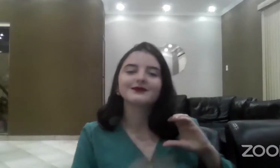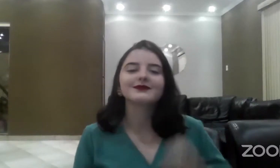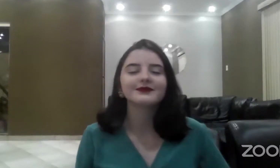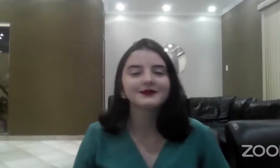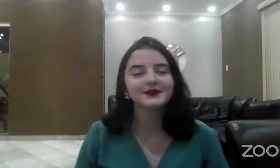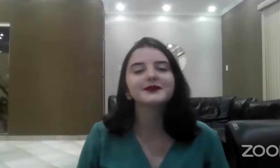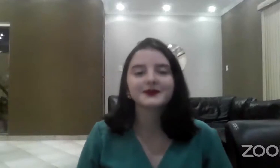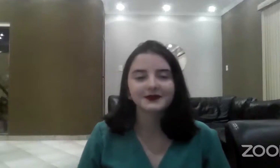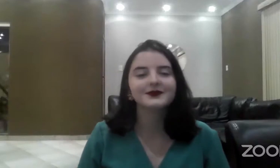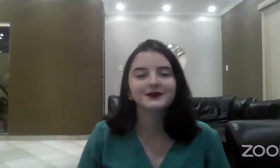Cada palavra tocou meu coração.